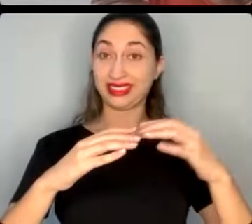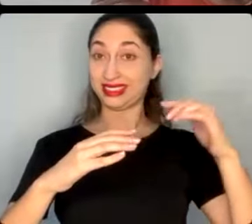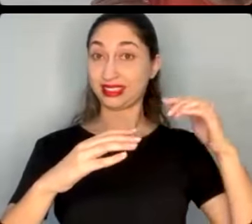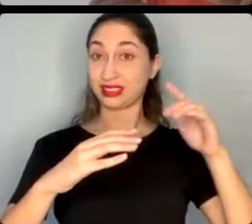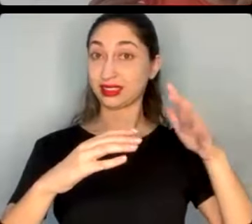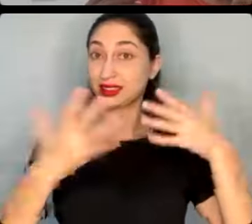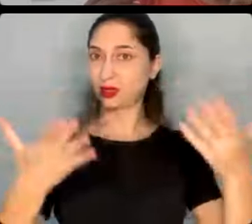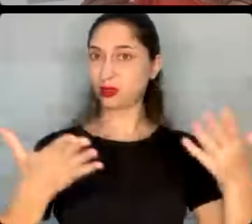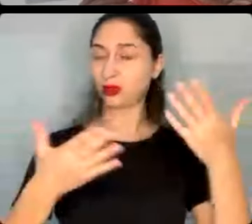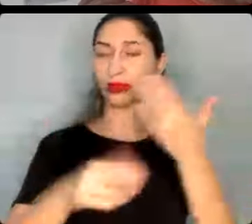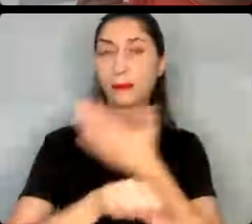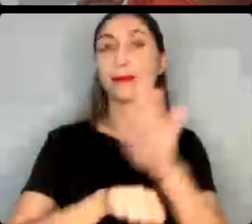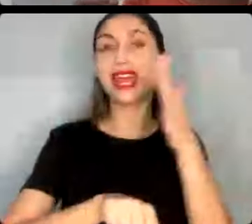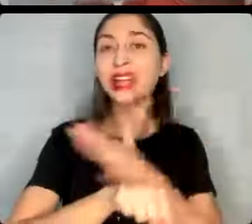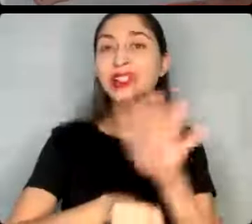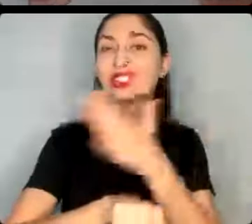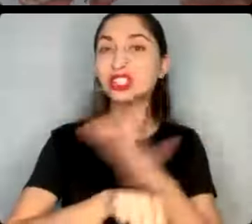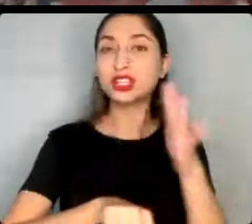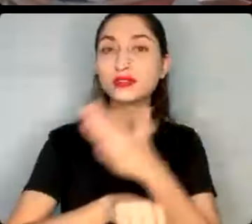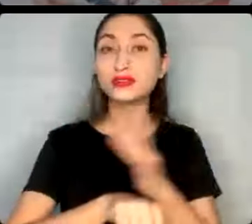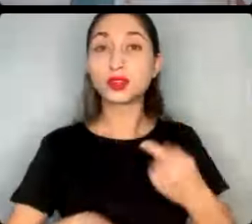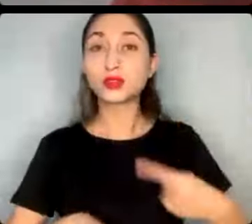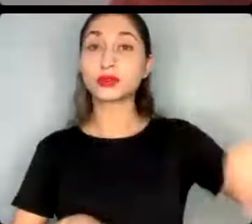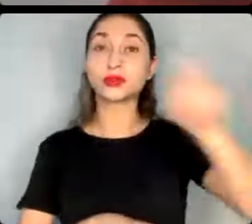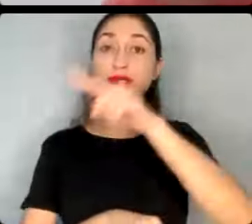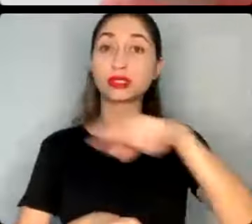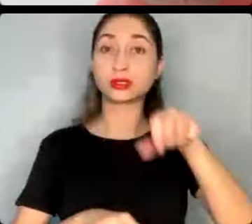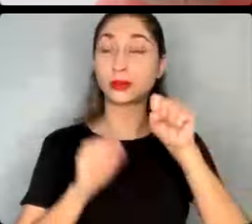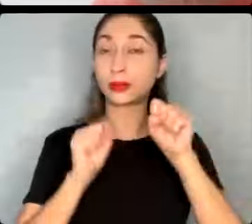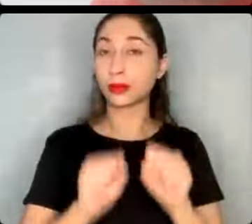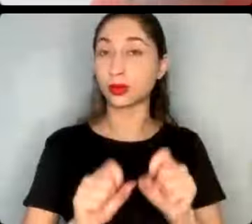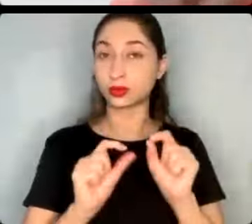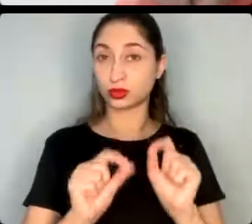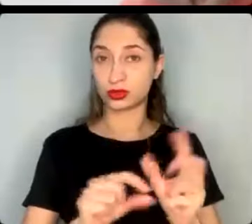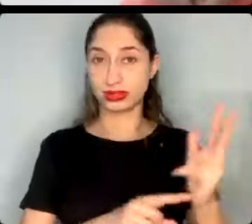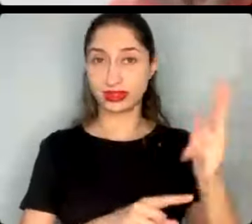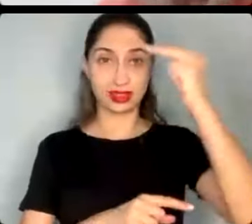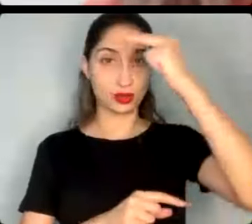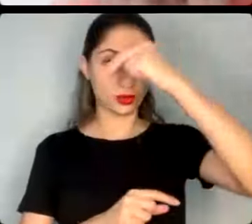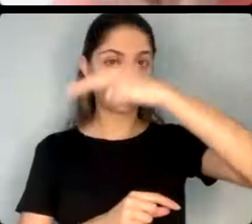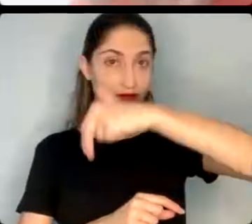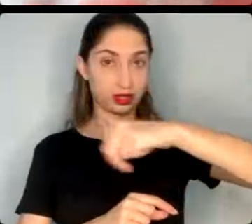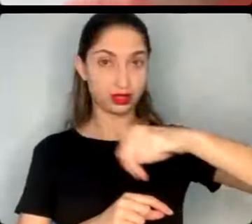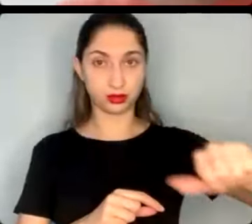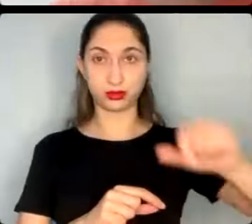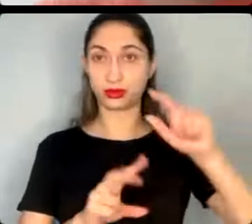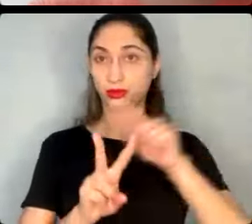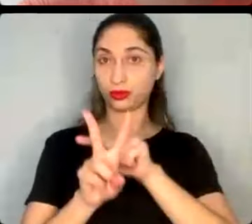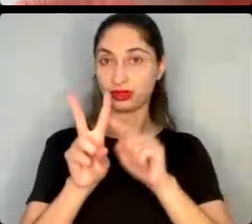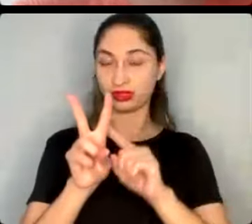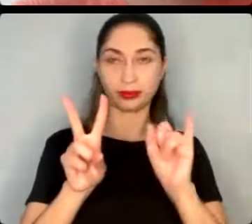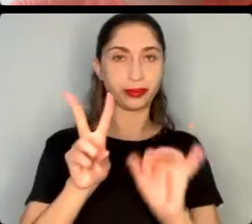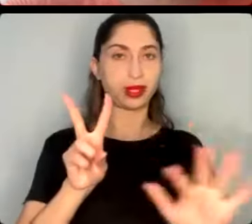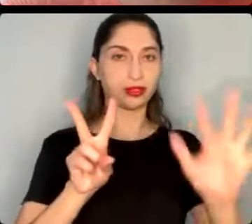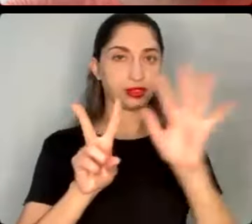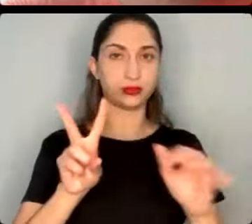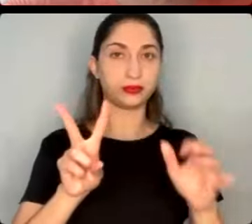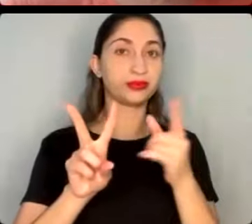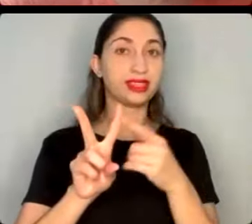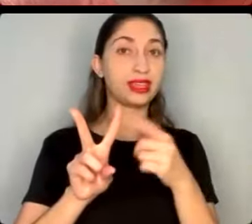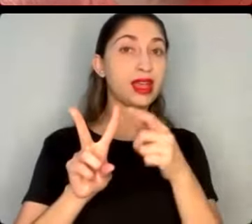ateliê é que você vai recortar duas imagens. A mandíbula, porque a cavidade bucal